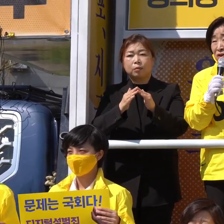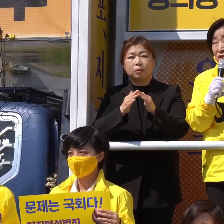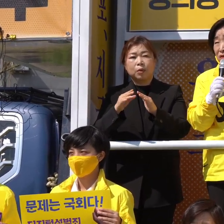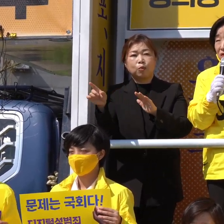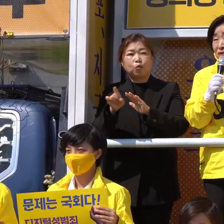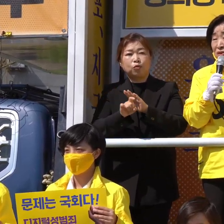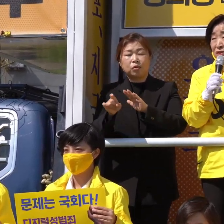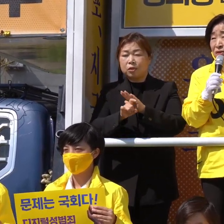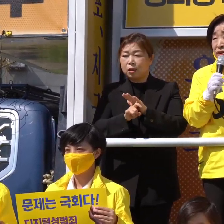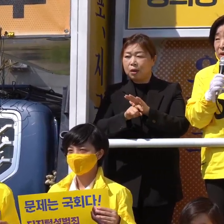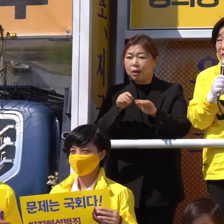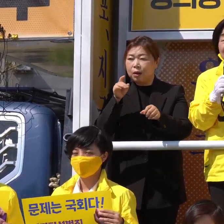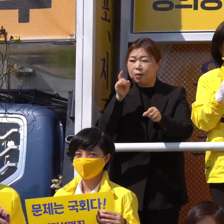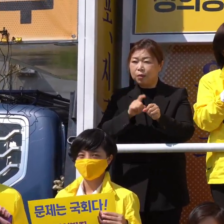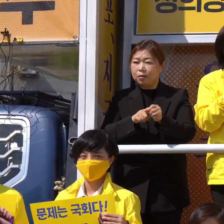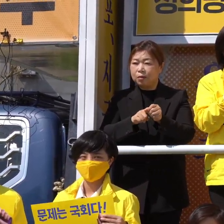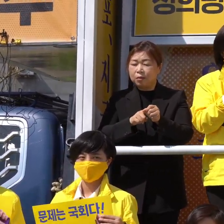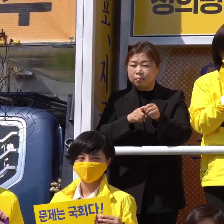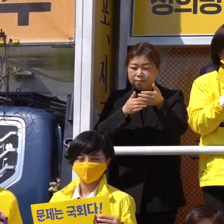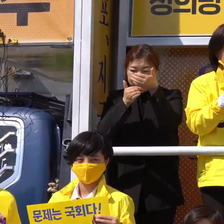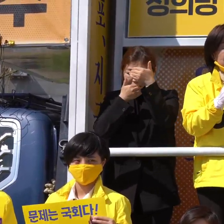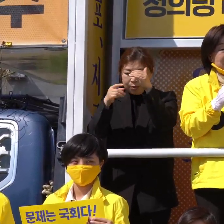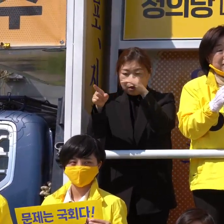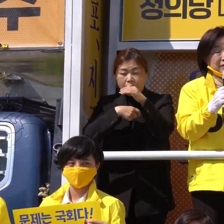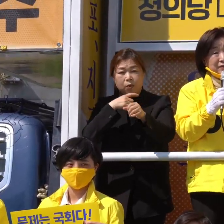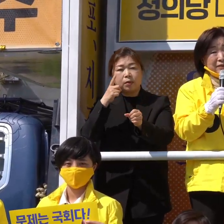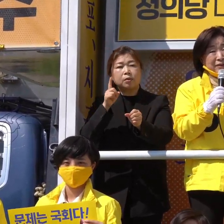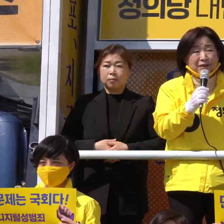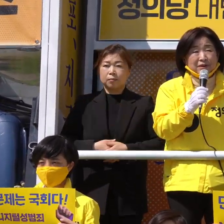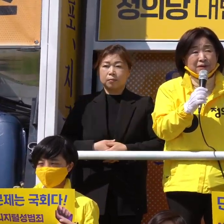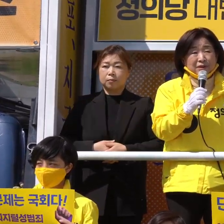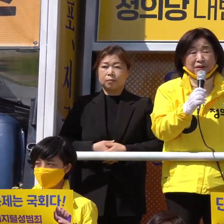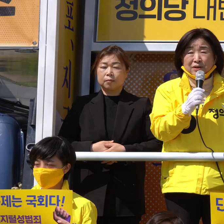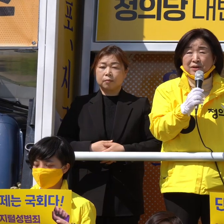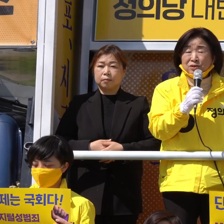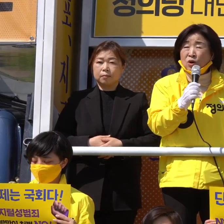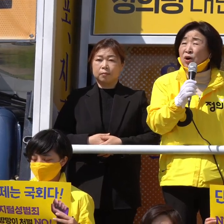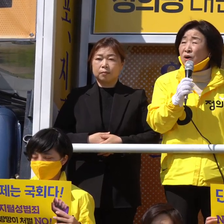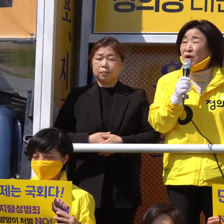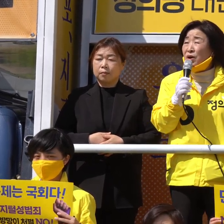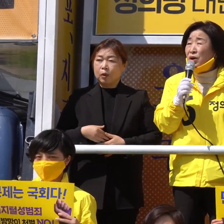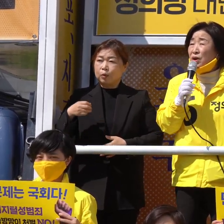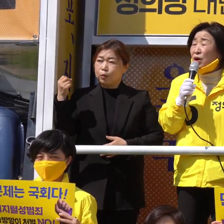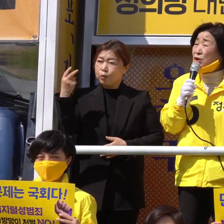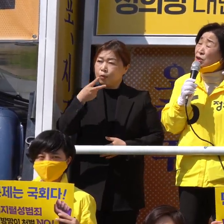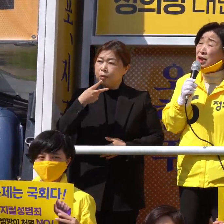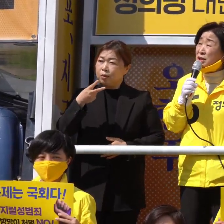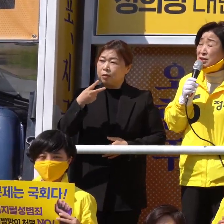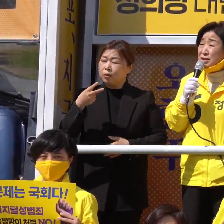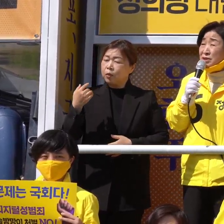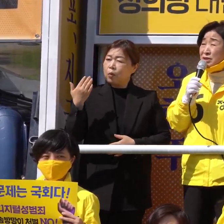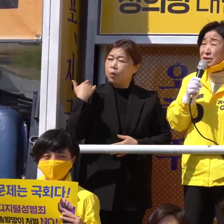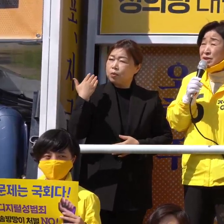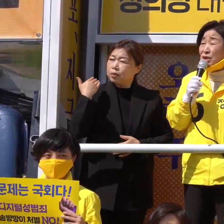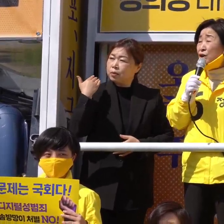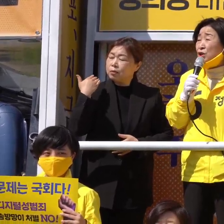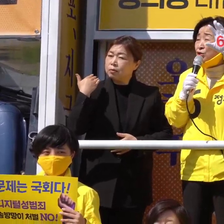도둑질하러, 침탈하러 들어왔습니다. 또